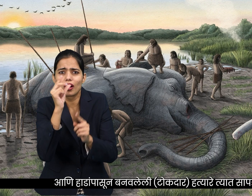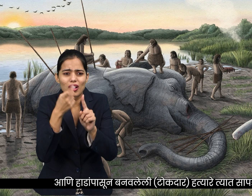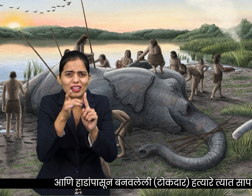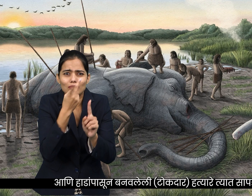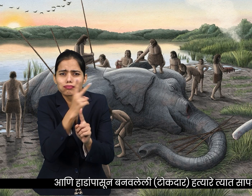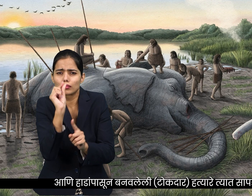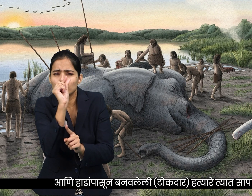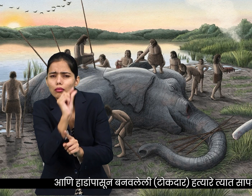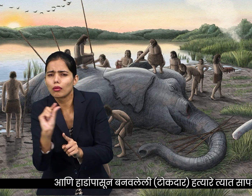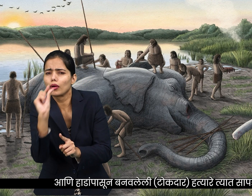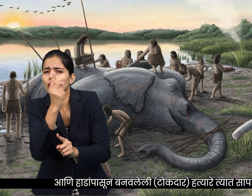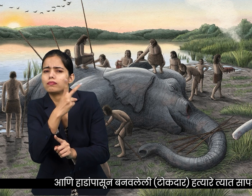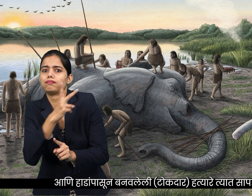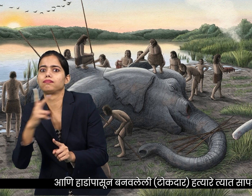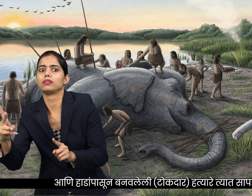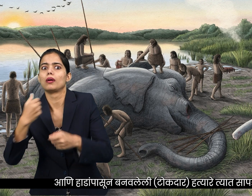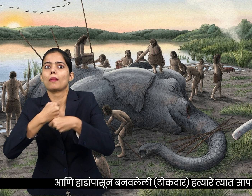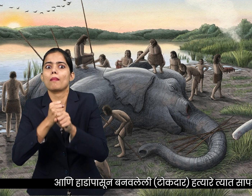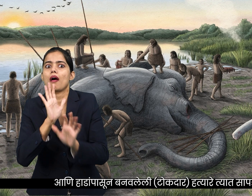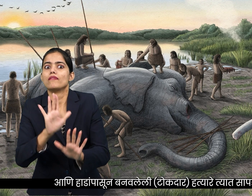टोकदार हत्यारे त्यात सापडली आहेत.